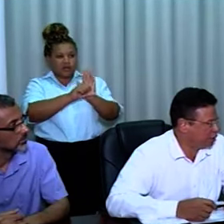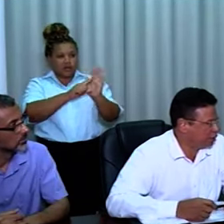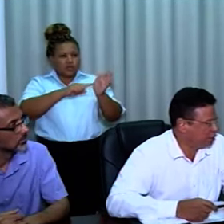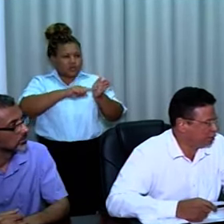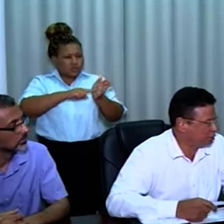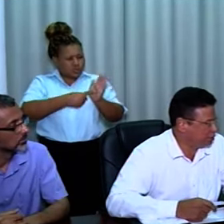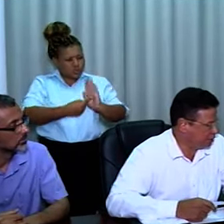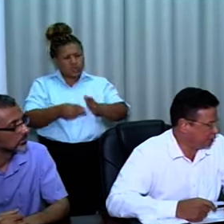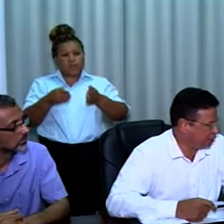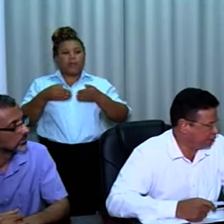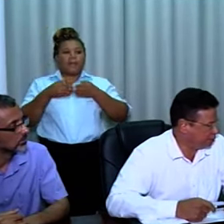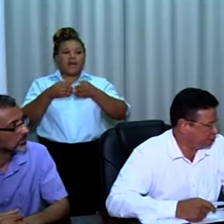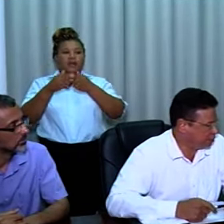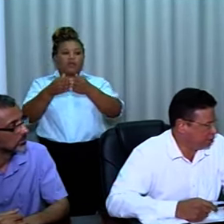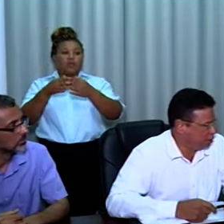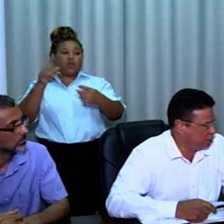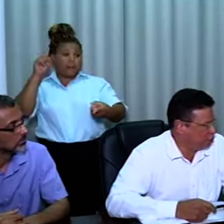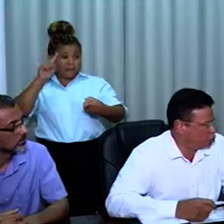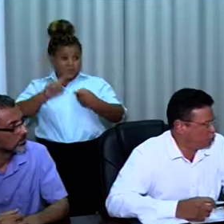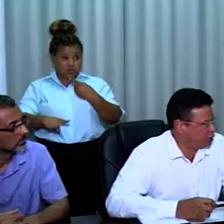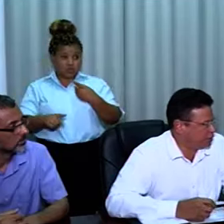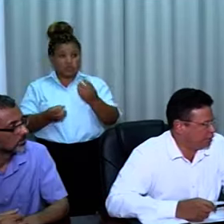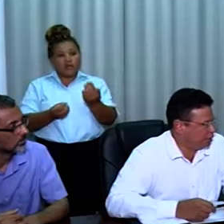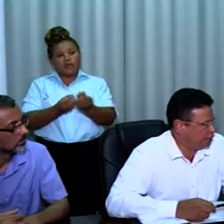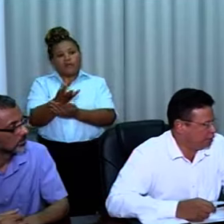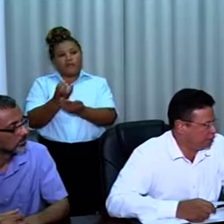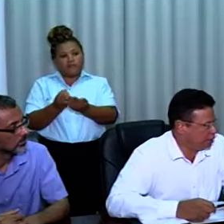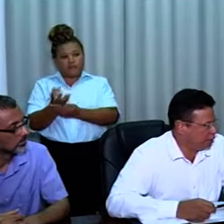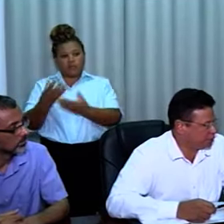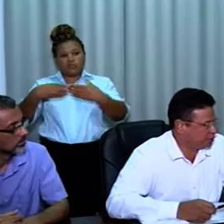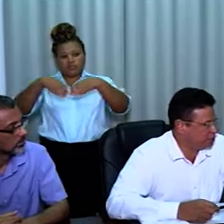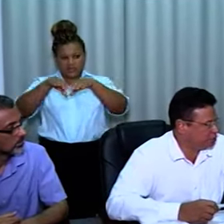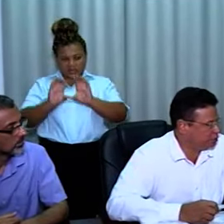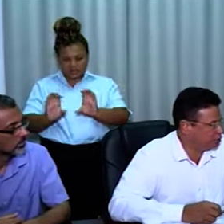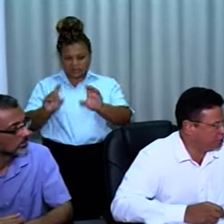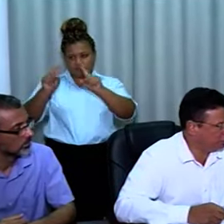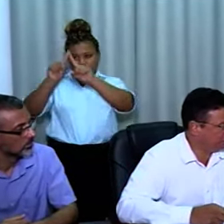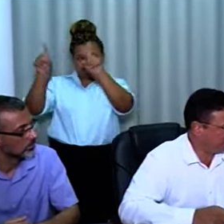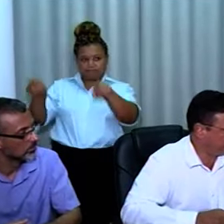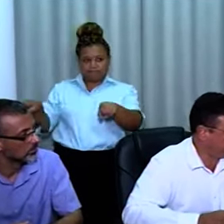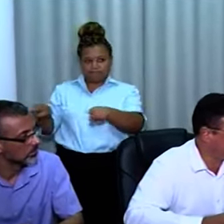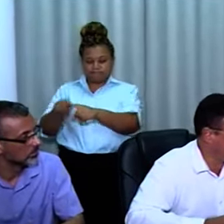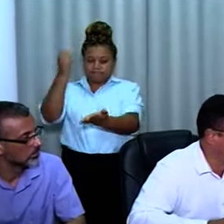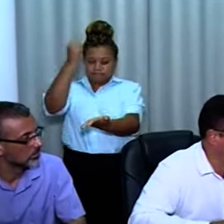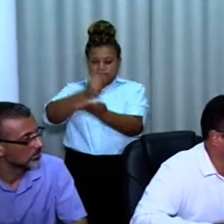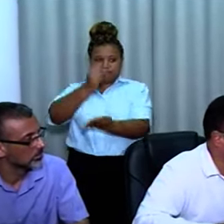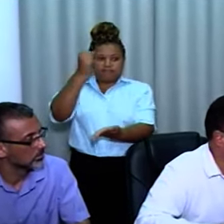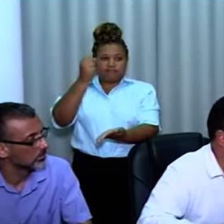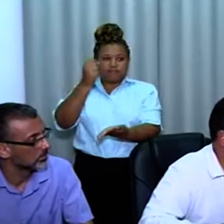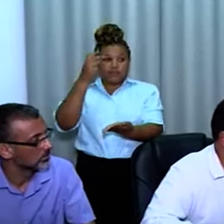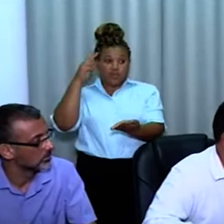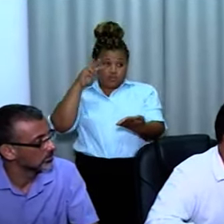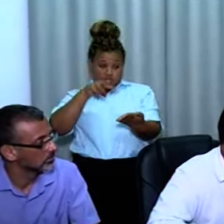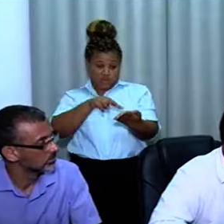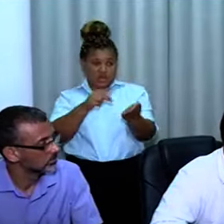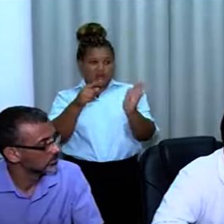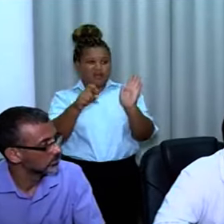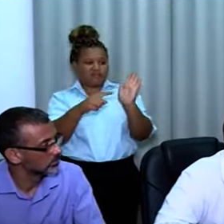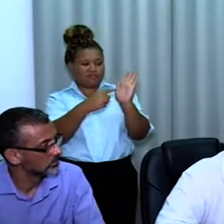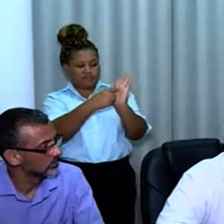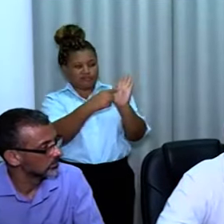besoin déclarer. Et once nous gagnons ça, expected day of arrival. Nous